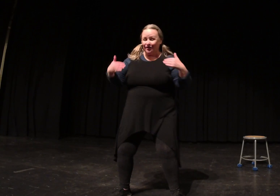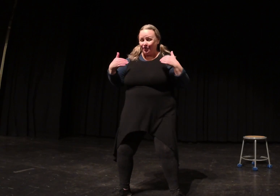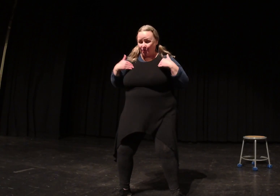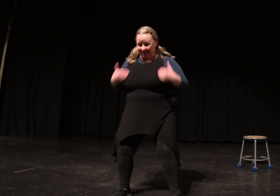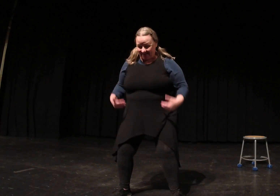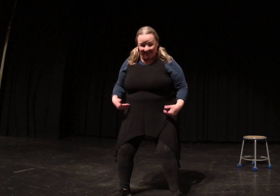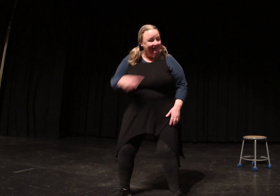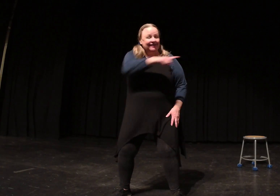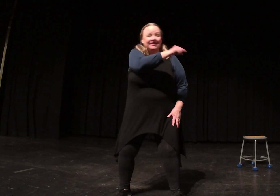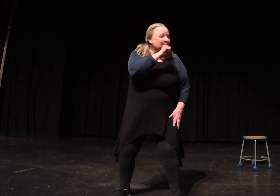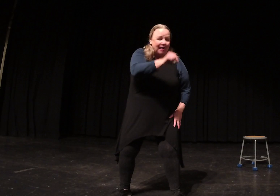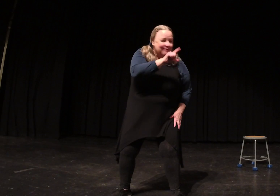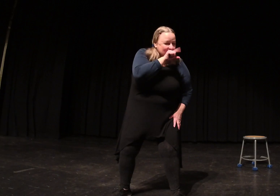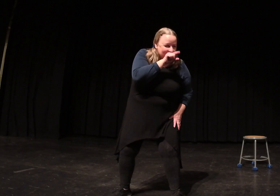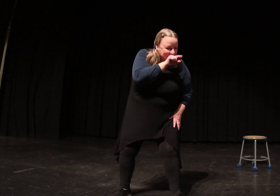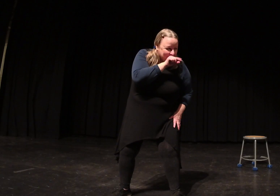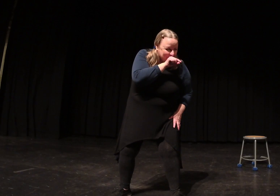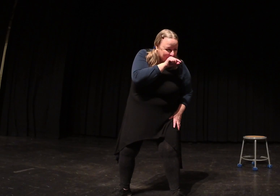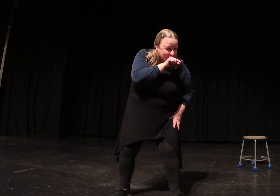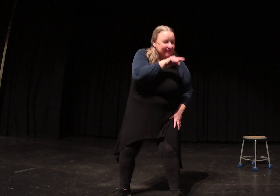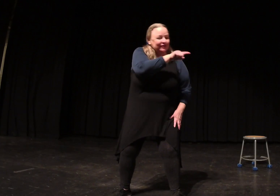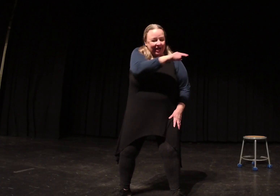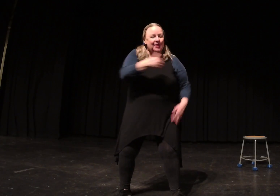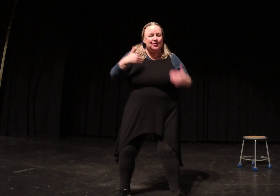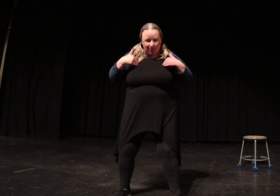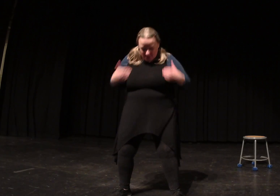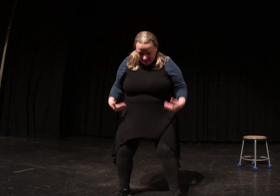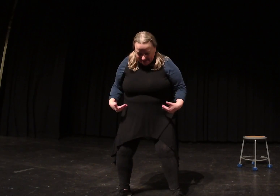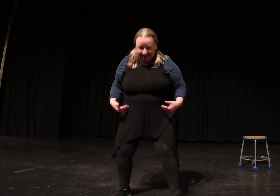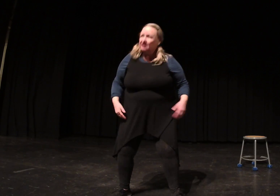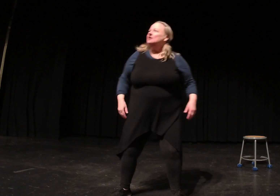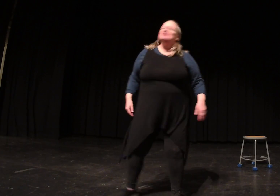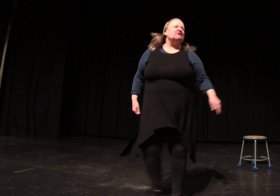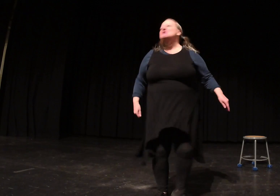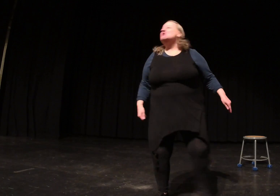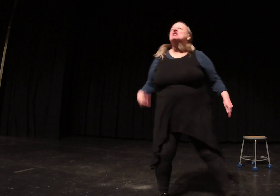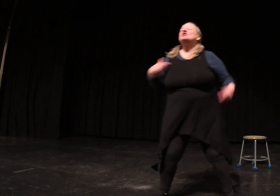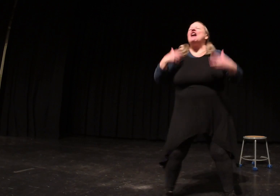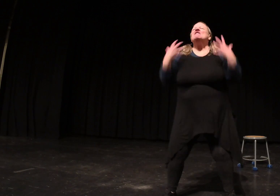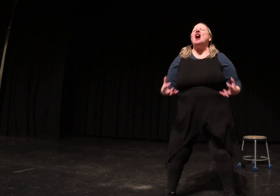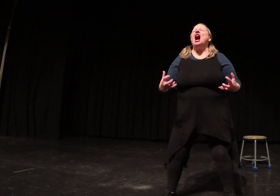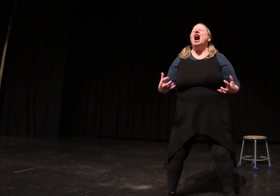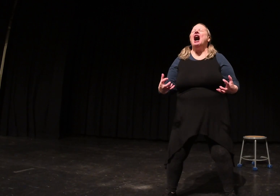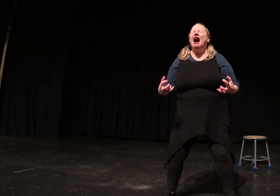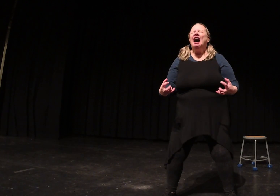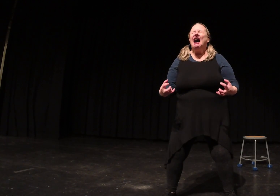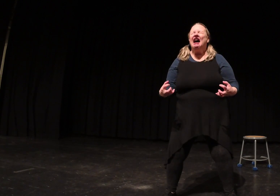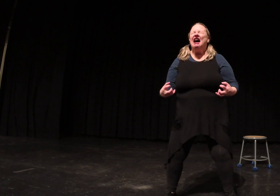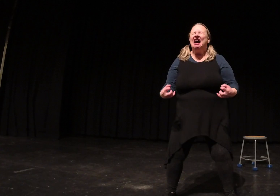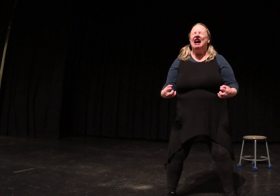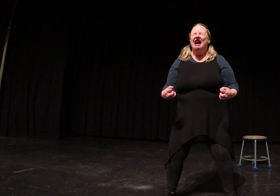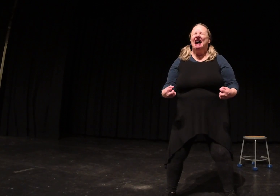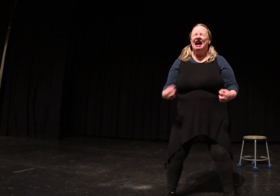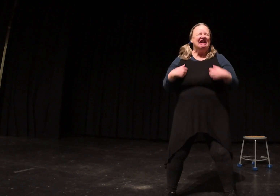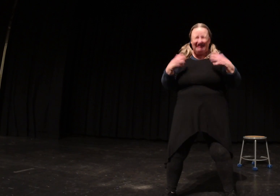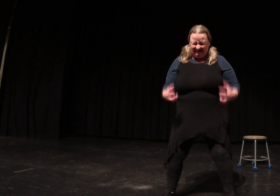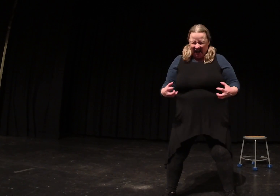pas ça que je dis, là. T'es une humaine, t'es pas un oiseau, chérie. T'es une humaine. Non, je veux être comme